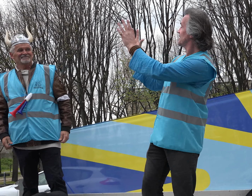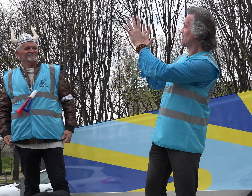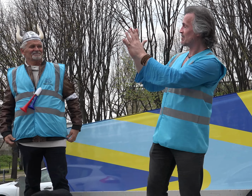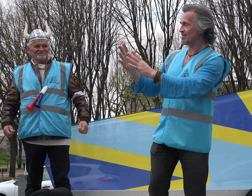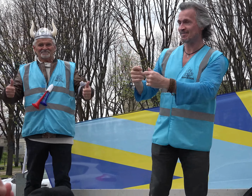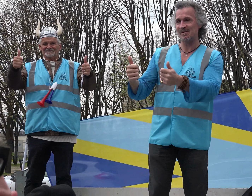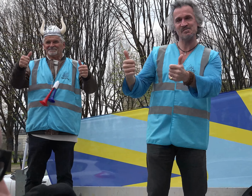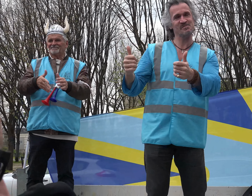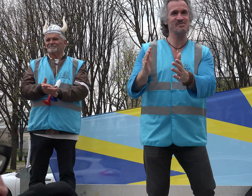Bravo.